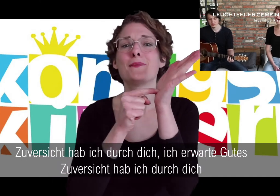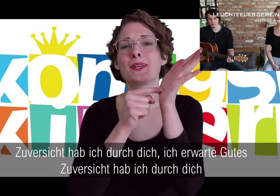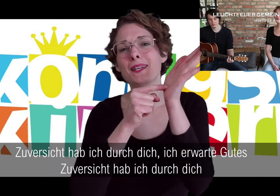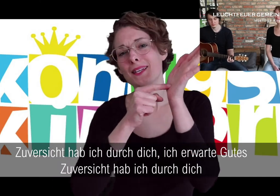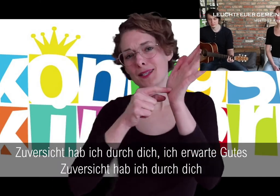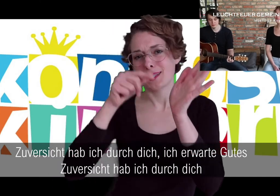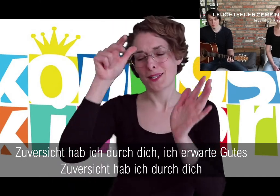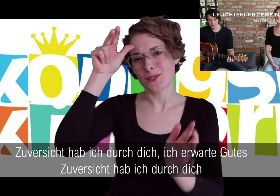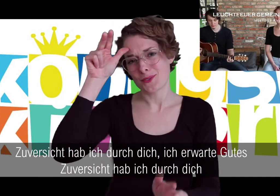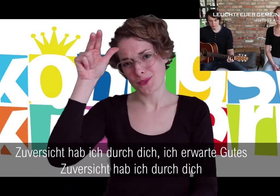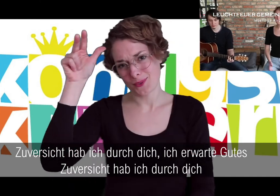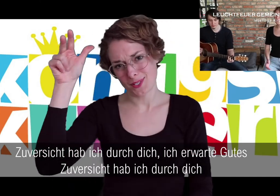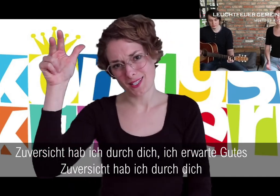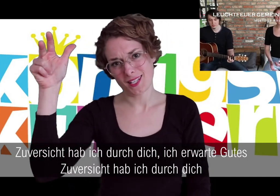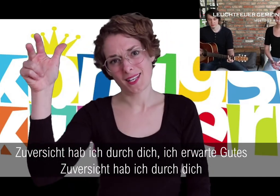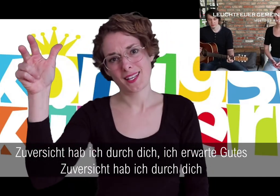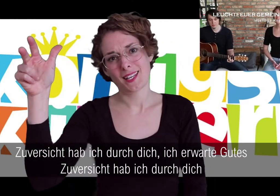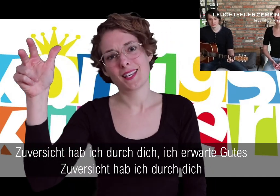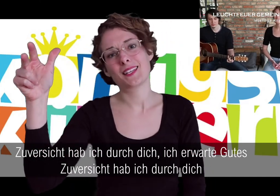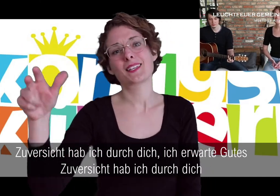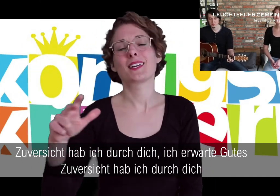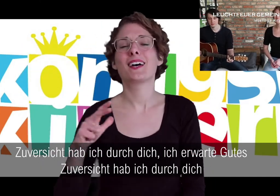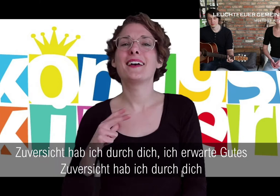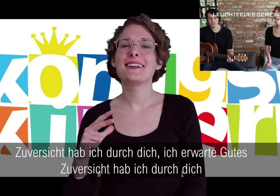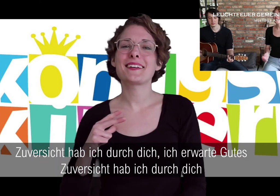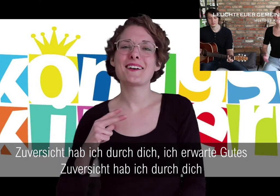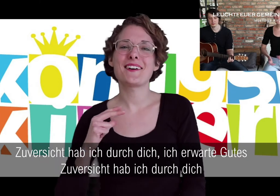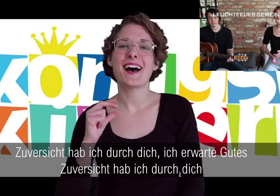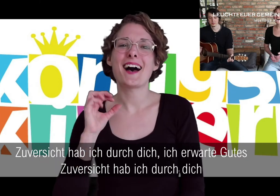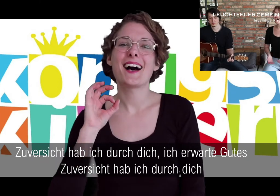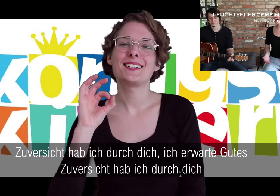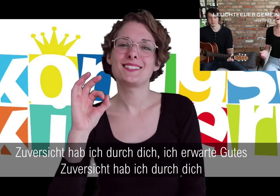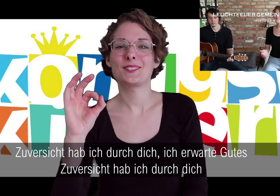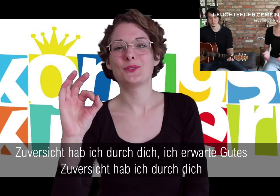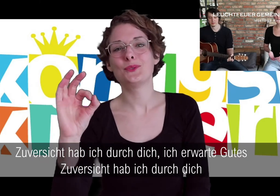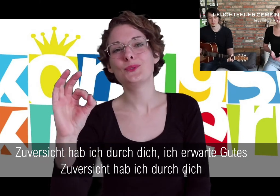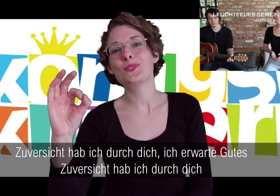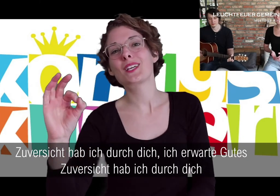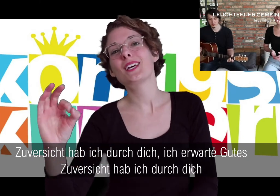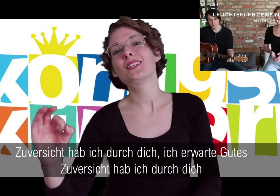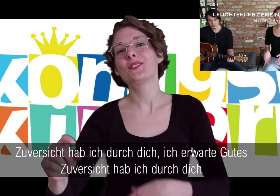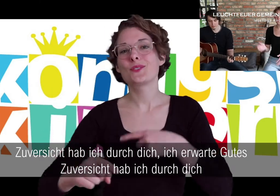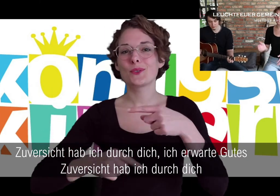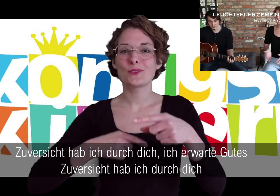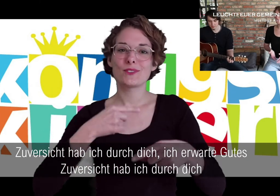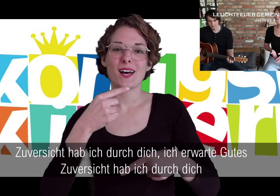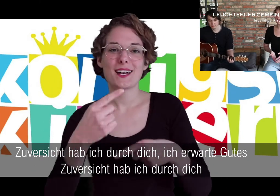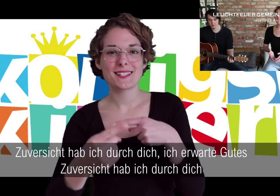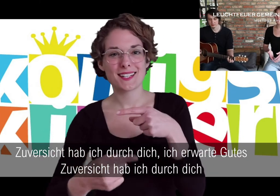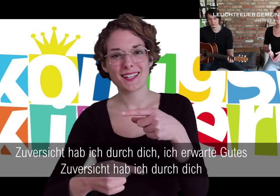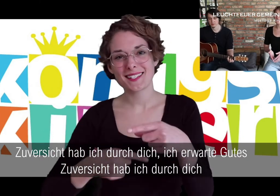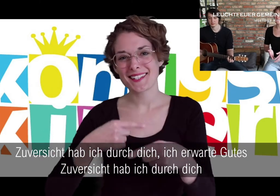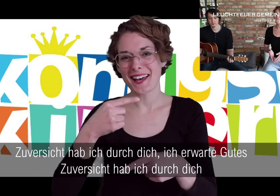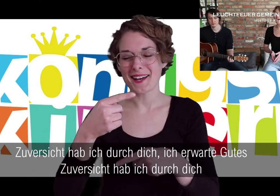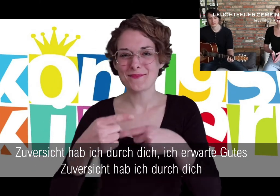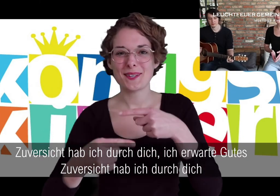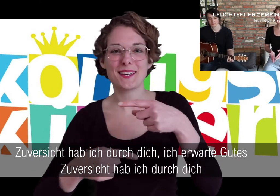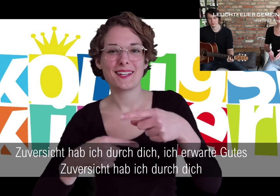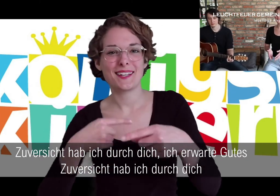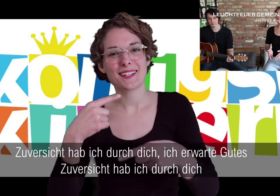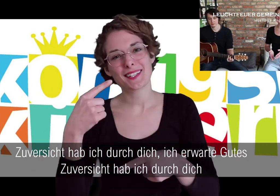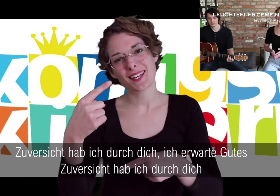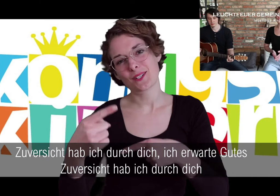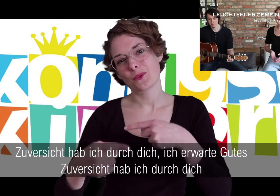Zuversicht hab ich durch dich, ich erwarte Gutes. Zuversicht